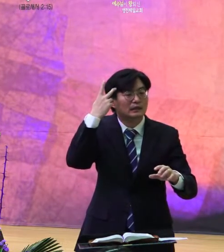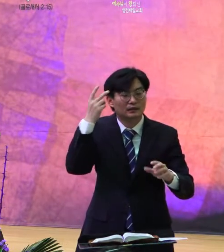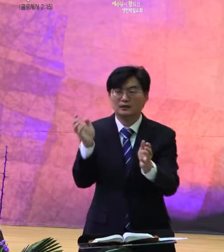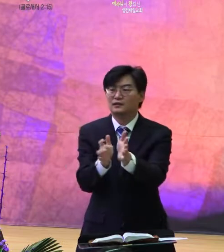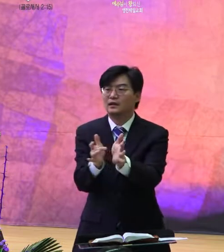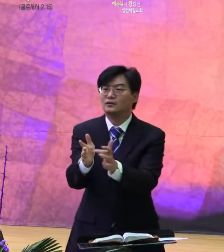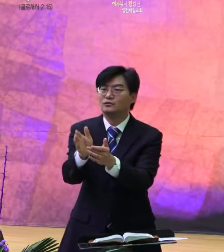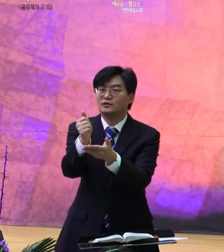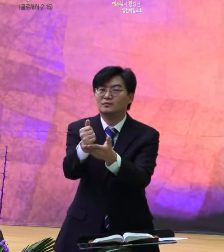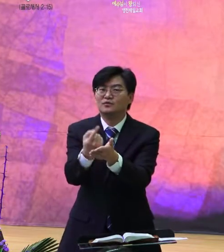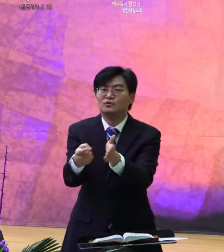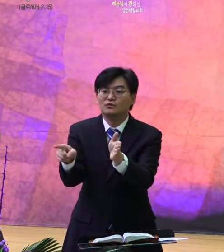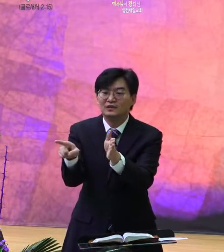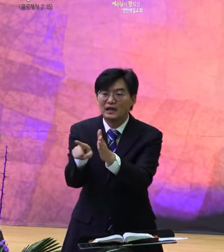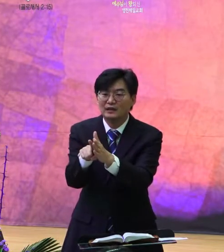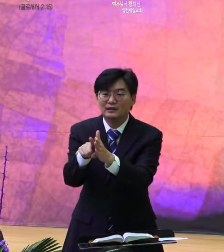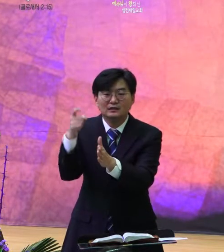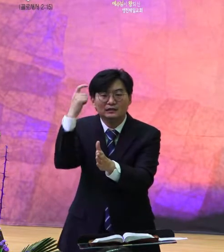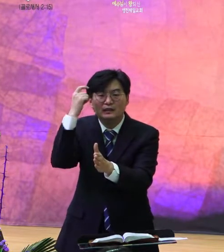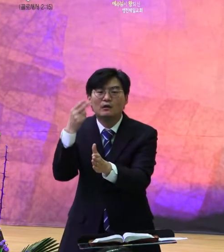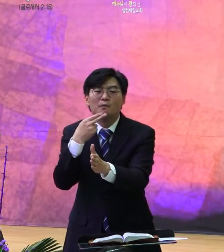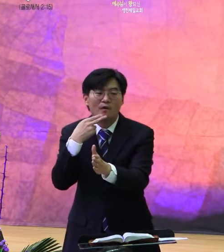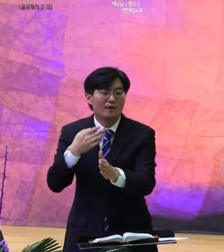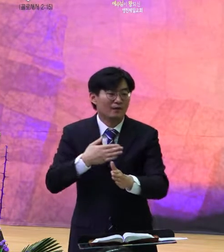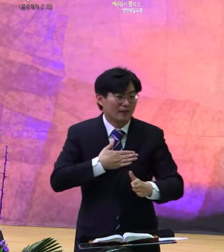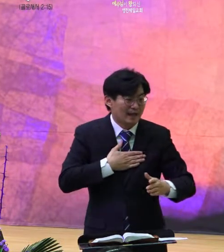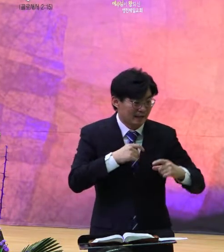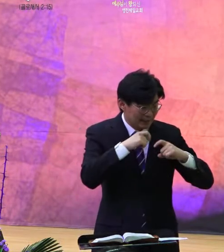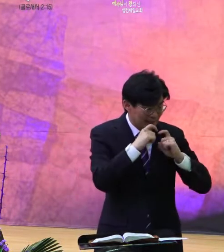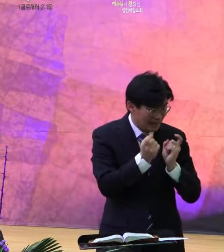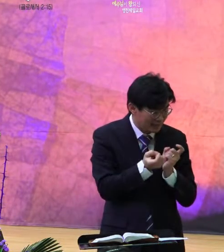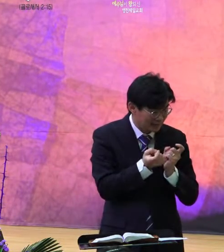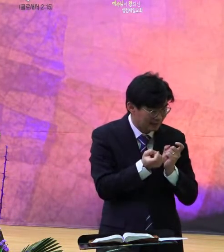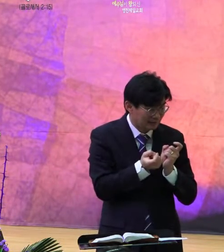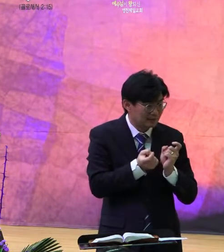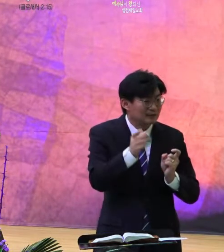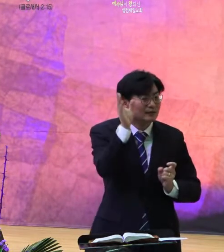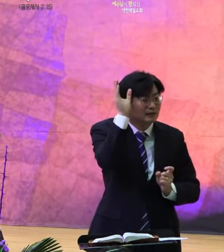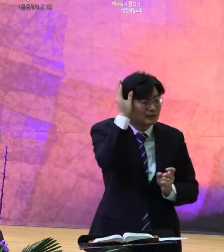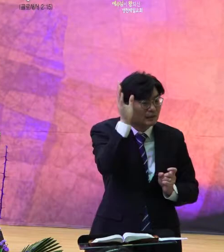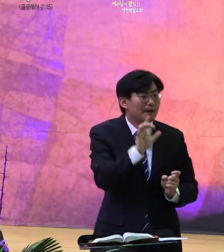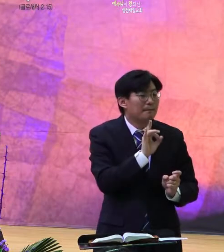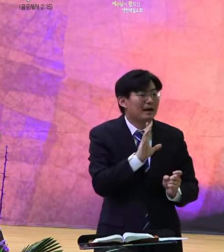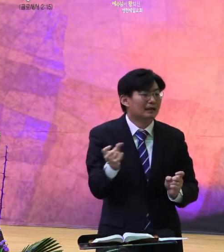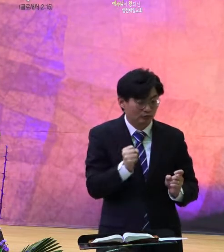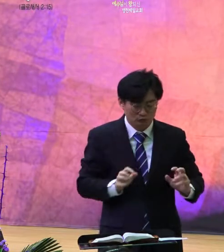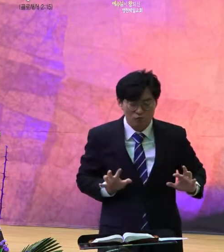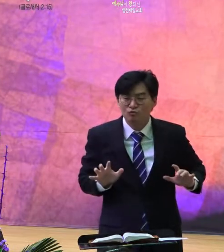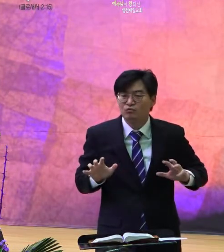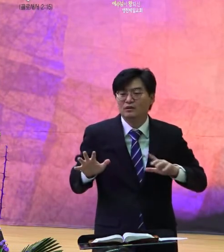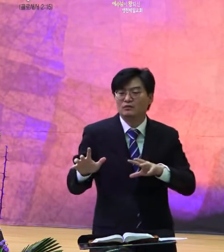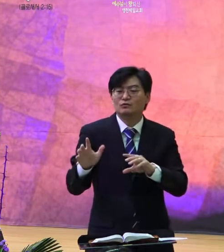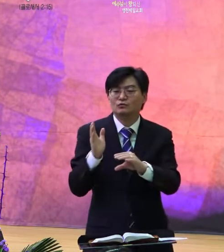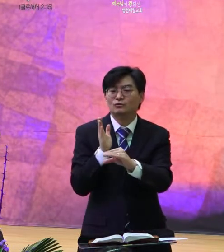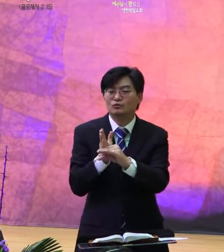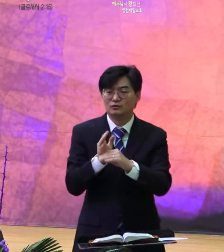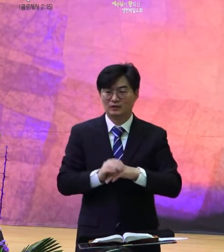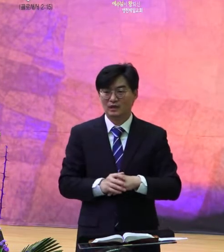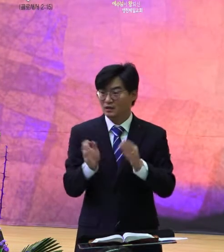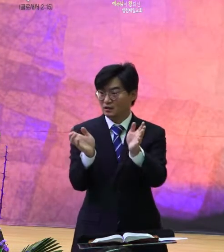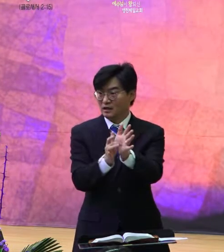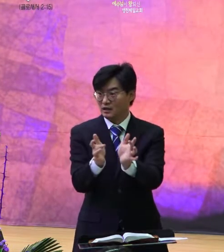행렬도 아니었고 자기들의 꿈을 위한 행렬일 뿐이었습니다. 예수님은 십자가